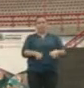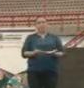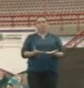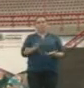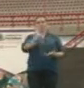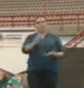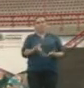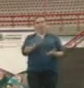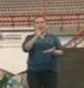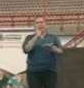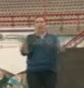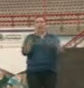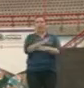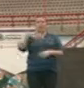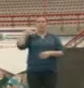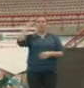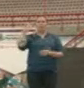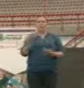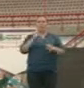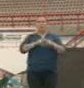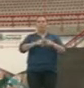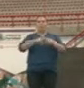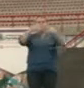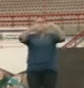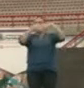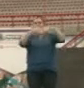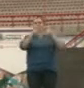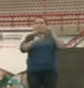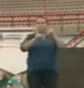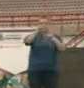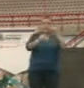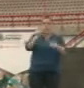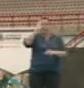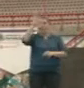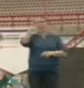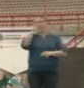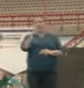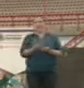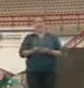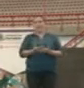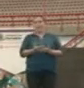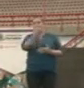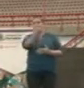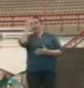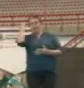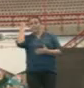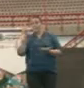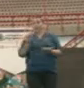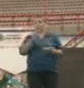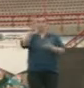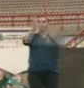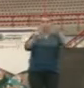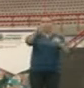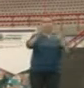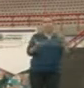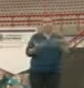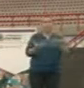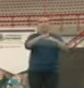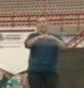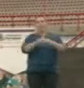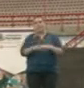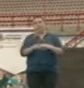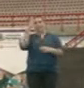já acabou a música. Porque o seu cérebro teve que priorizar outra coisa em vez de ouvir. E você esqueceu de ver uma cena. Por